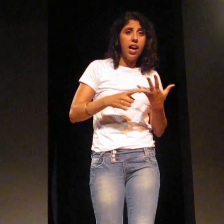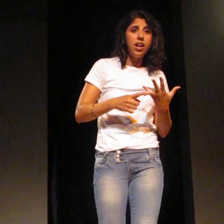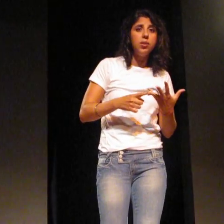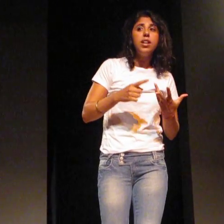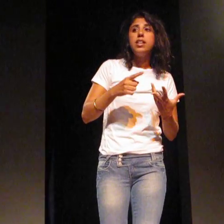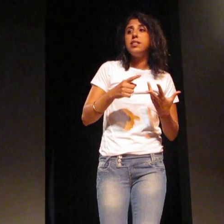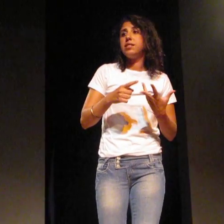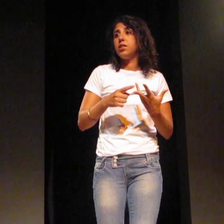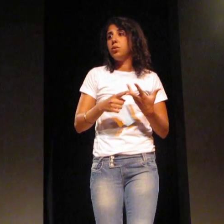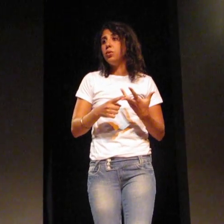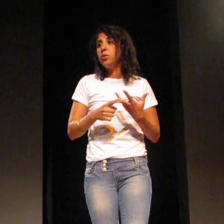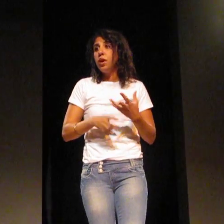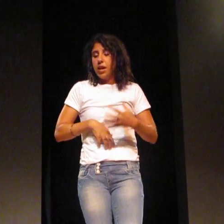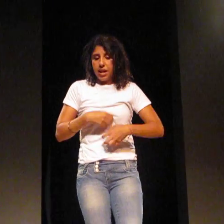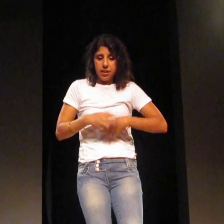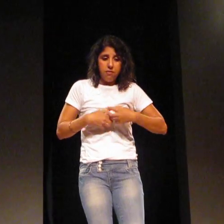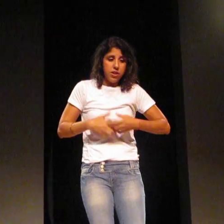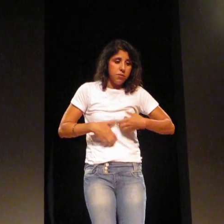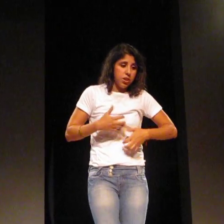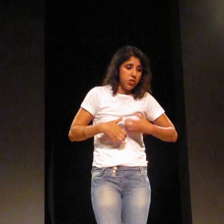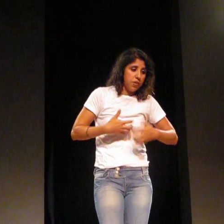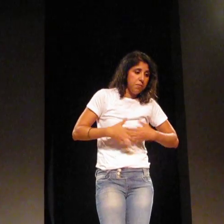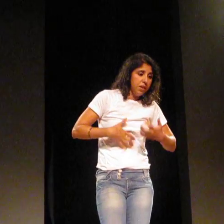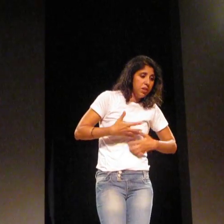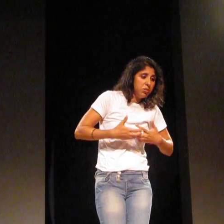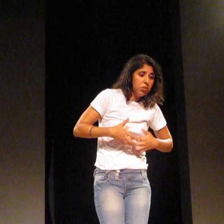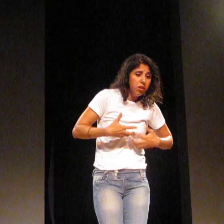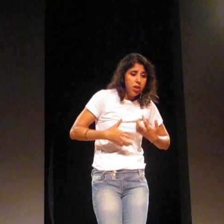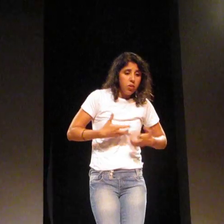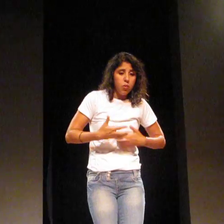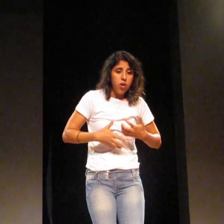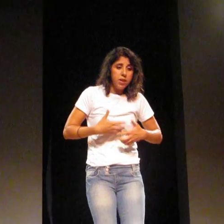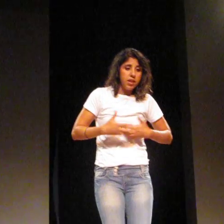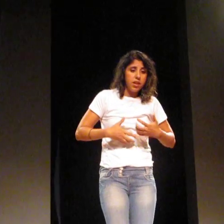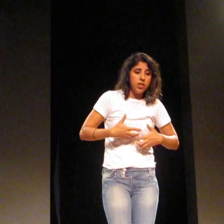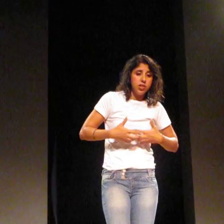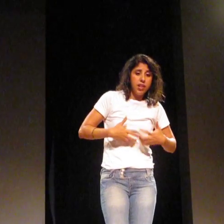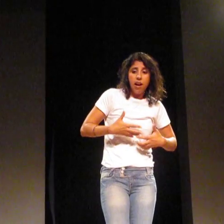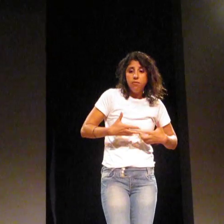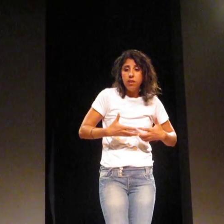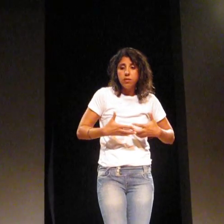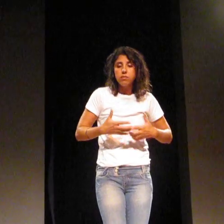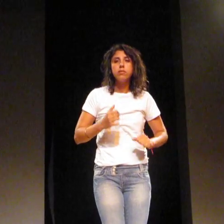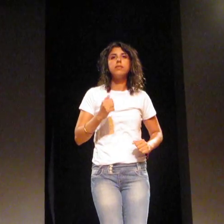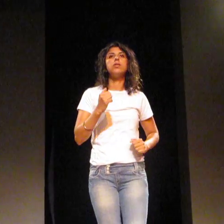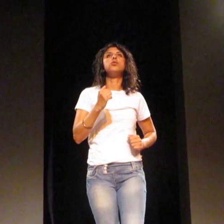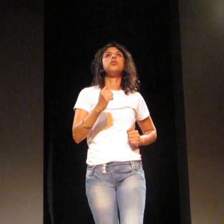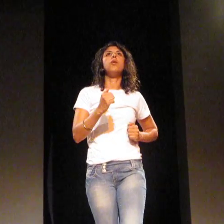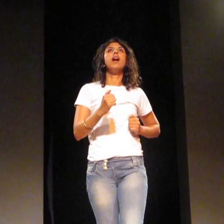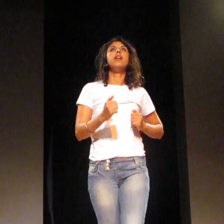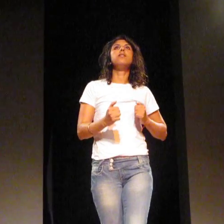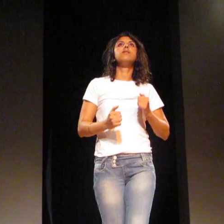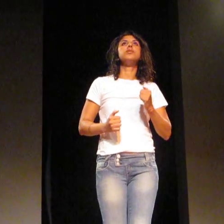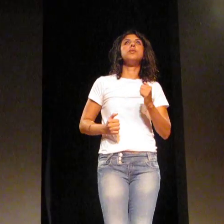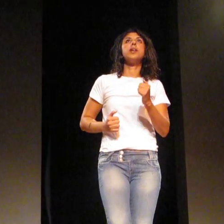solitário, inseguro, cada vez mais faminto, o homem que acreditava, continuava no seu